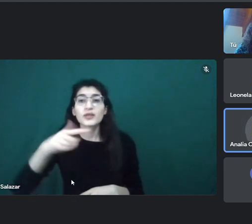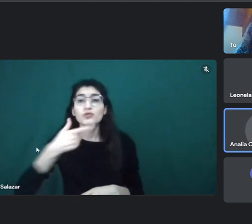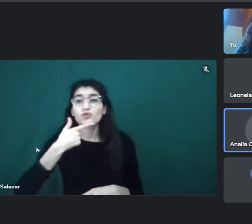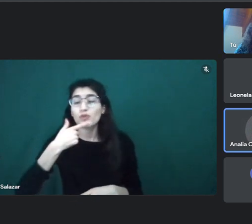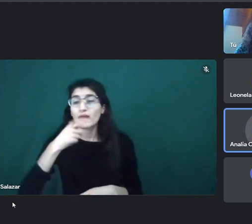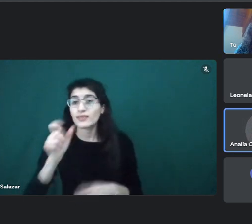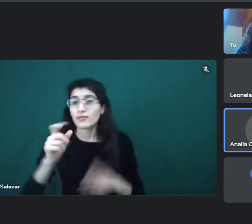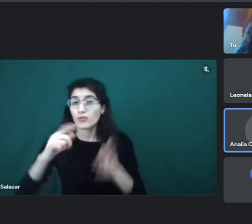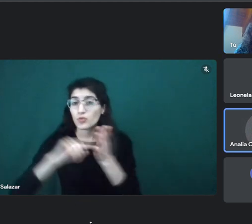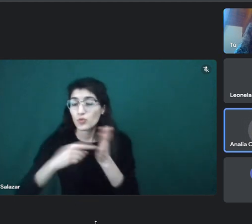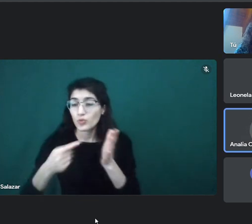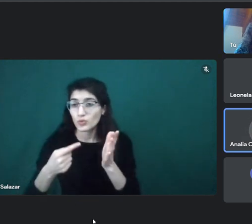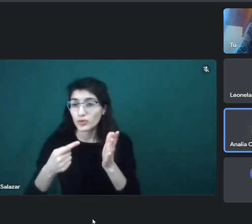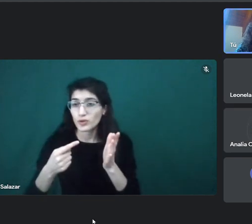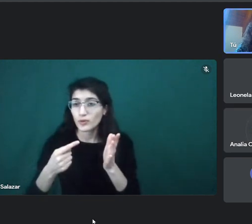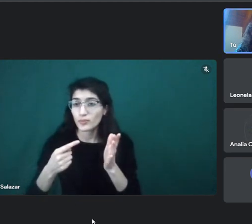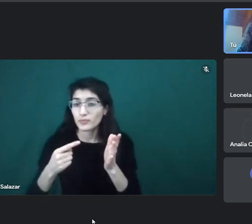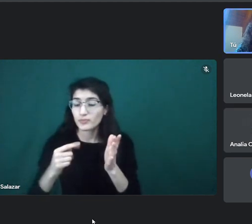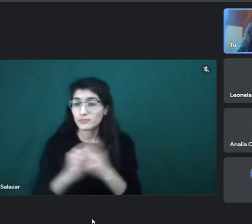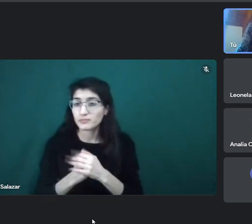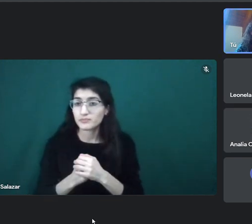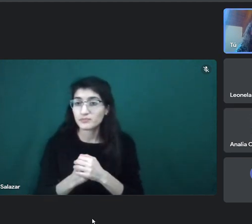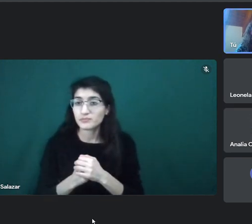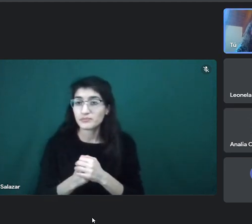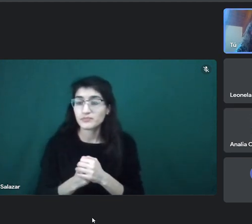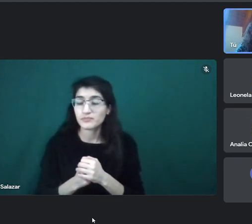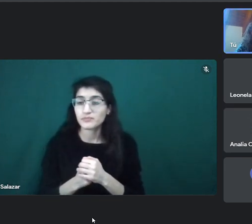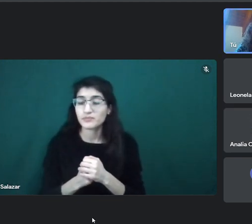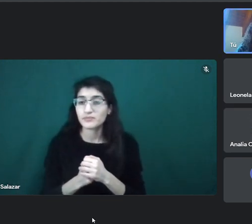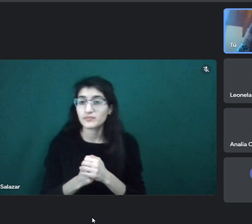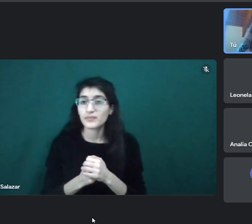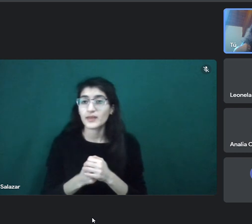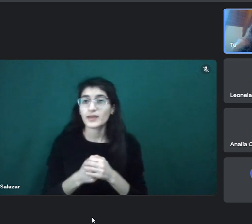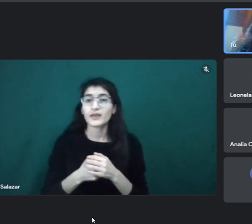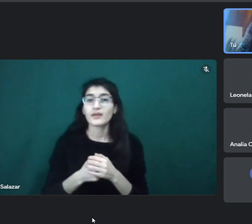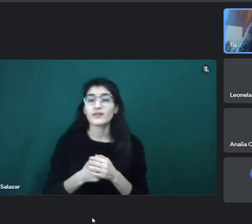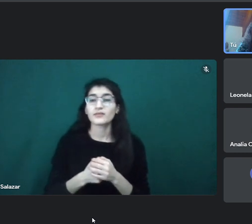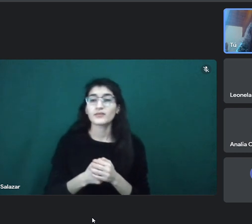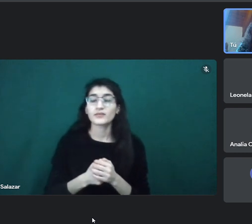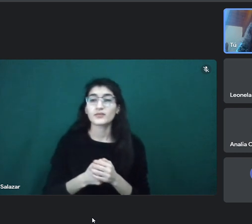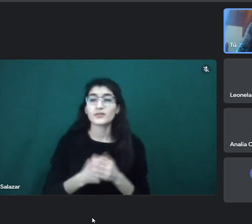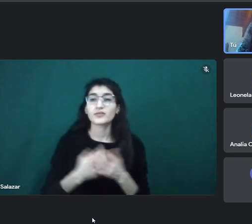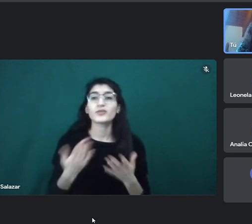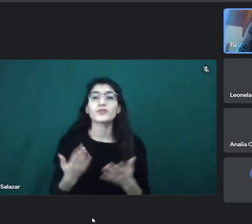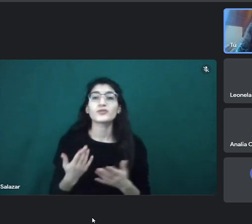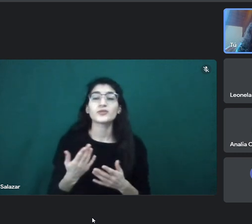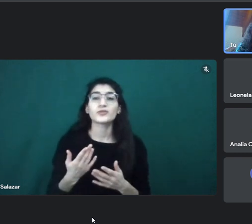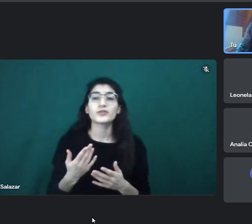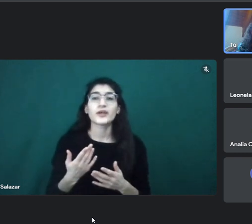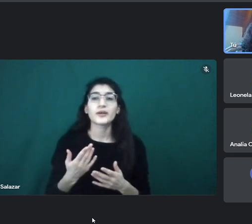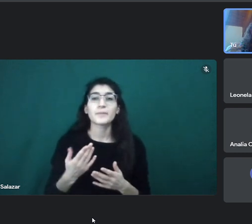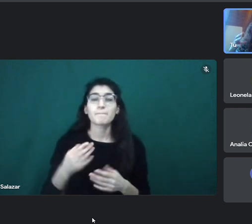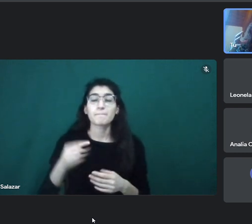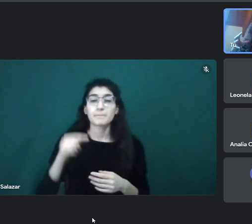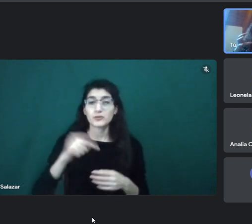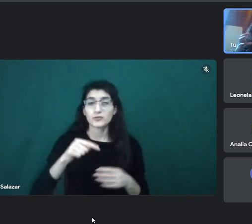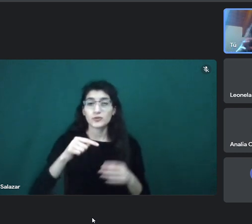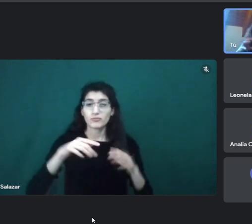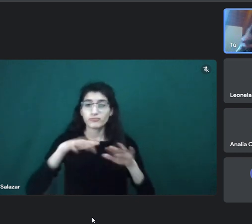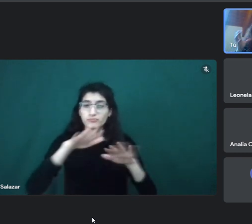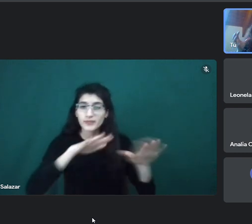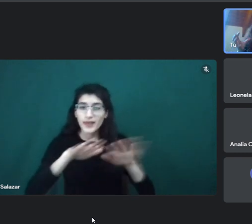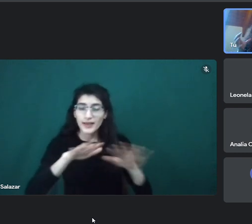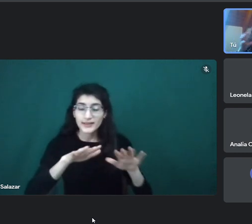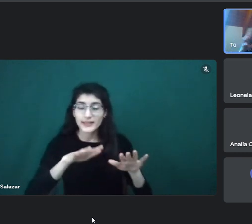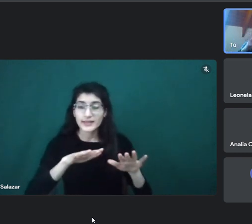Entonces, la idea de la ejercitación es esa, que ustedes, cuando estamos haciendo esa ejercitación, que ustedes lo vayan pensando en la